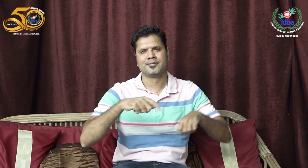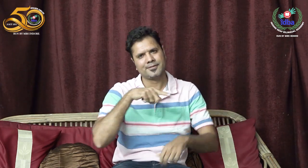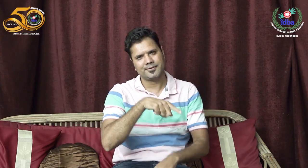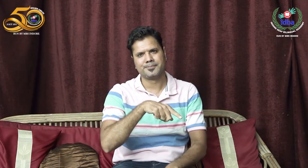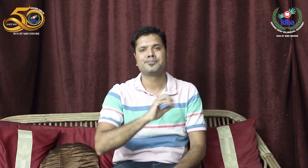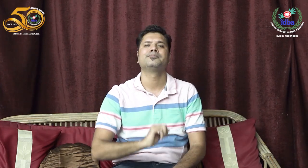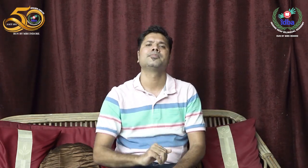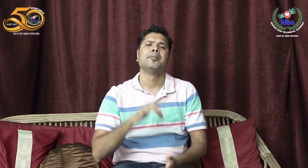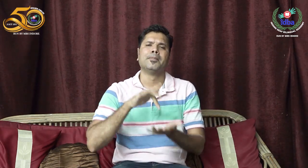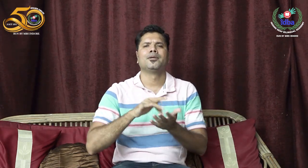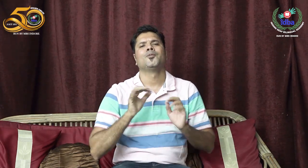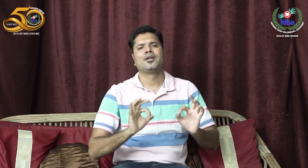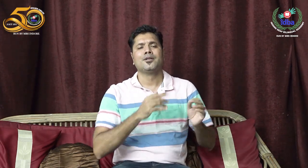झाबुआ में पैदा हुआ था।